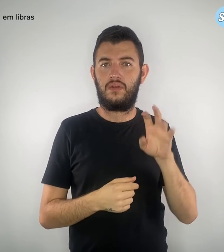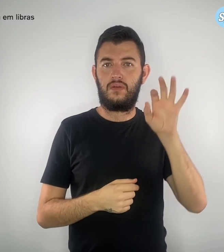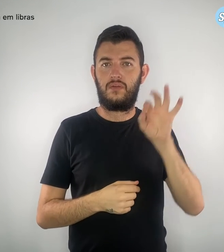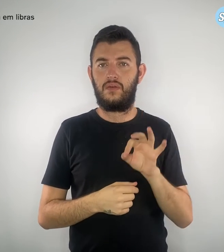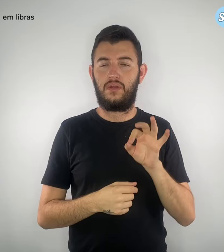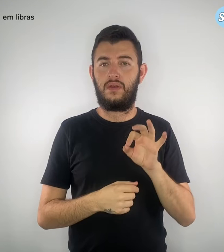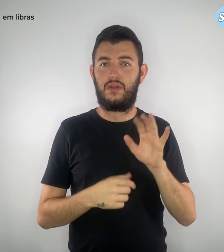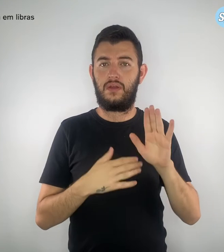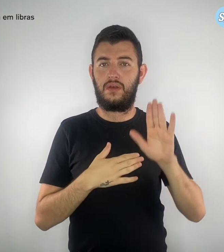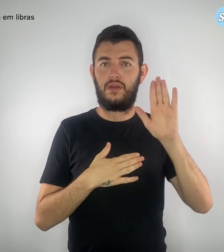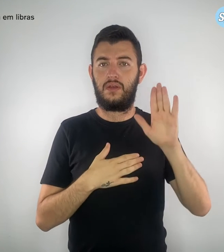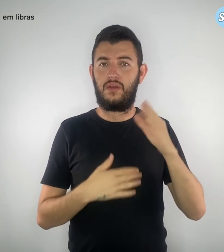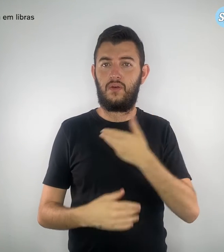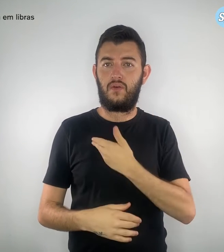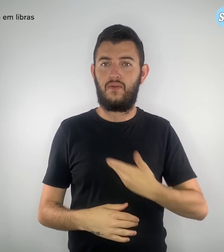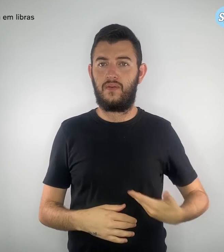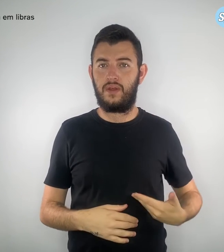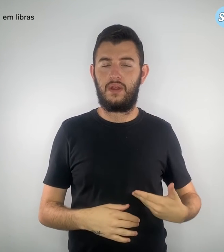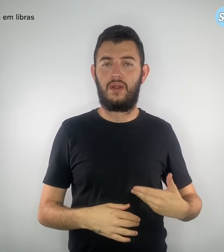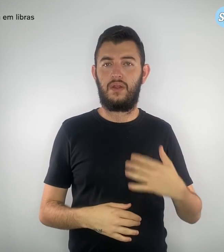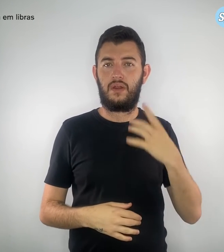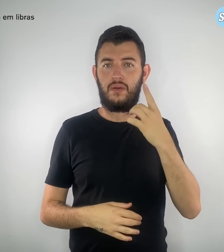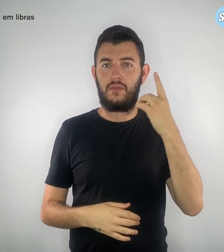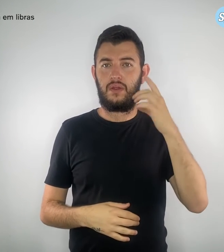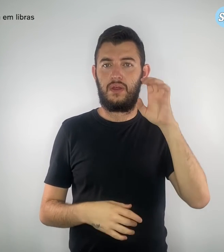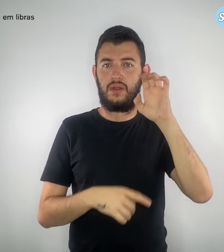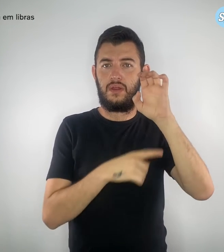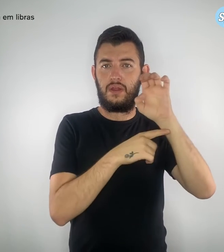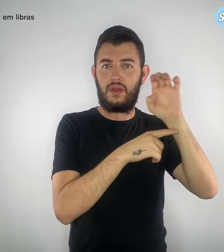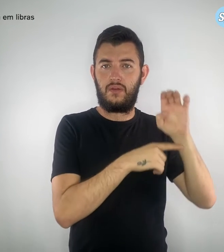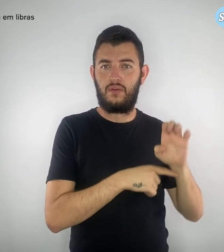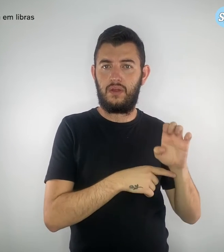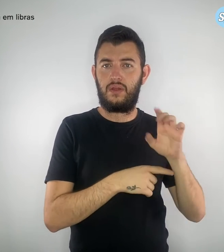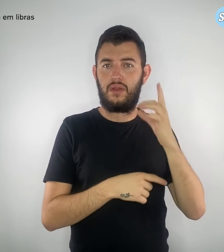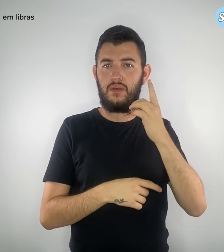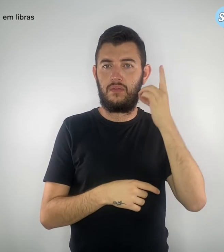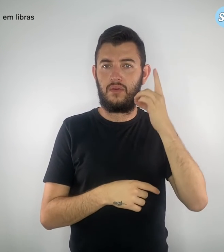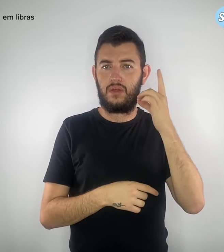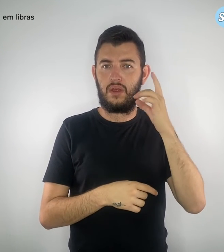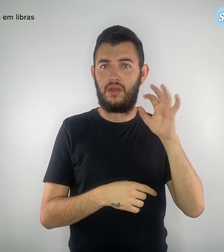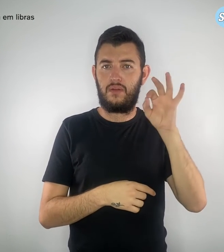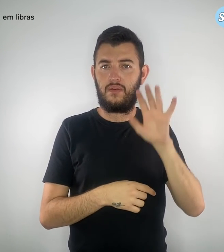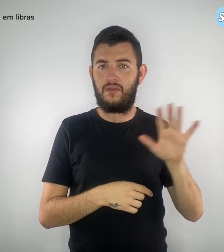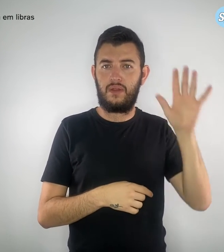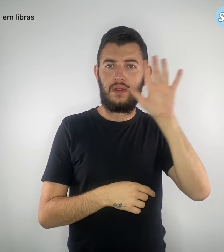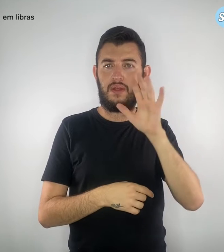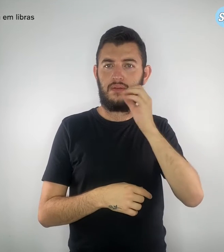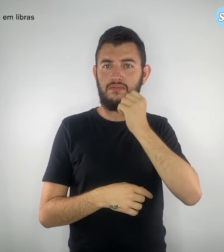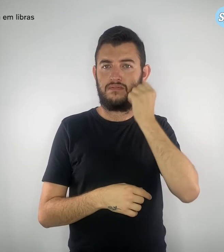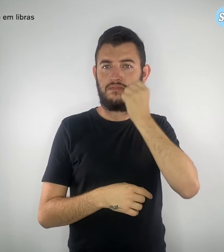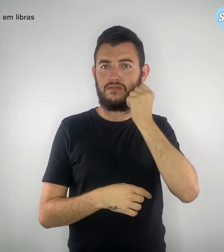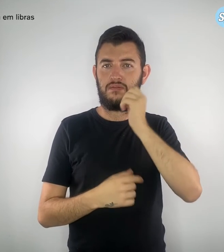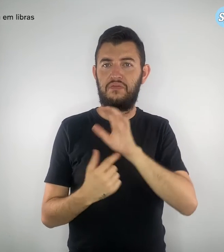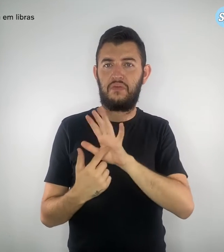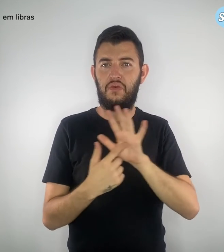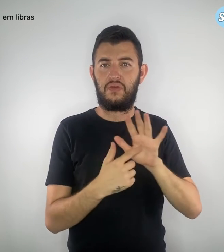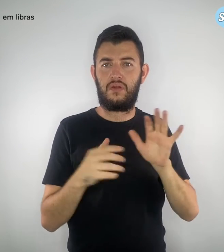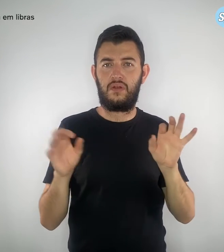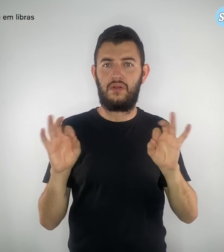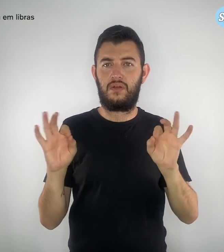deputados estaduais, deputados federais e senadores não mencionaram nada sobre o Plano Nacional de